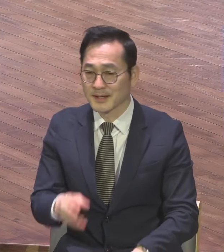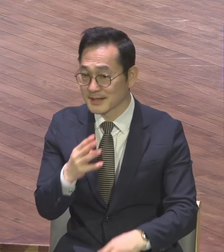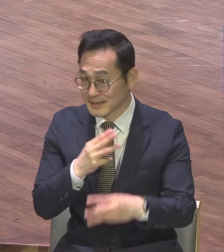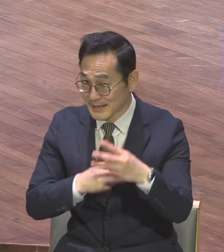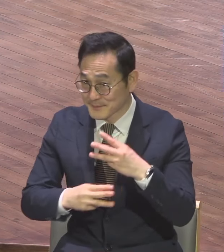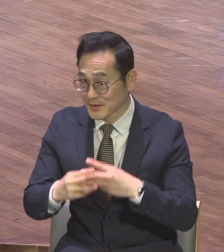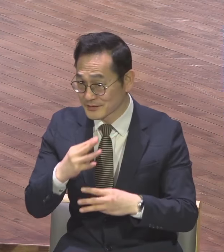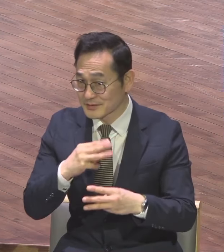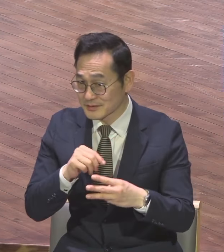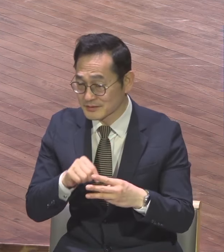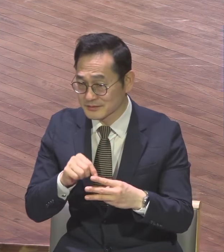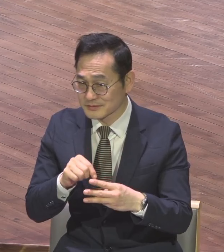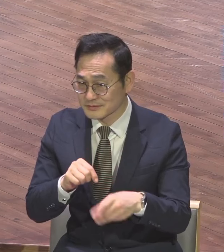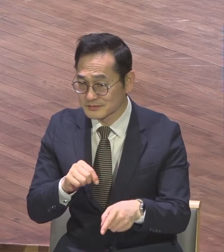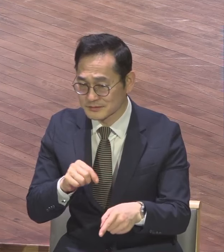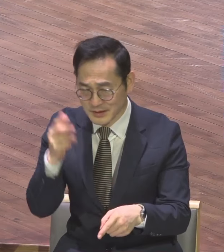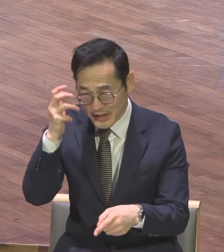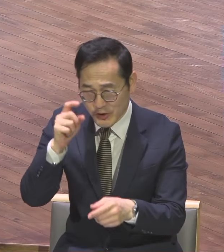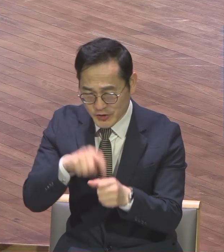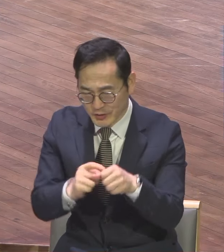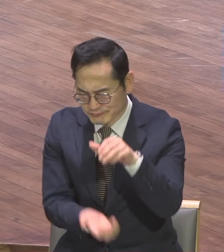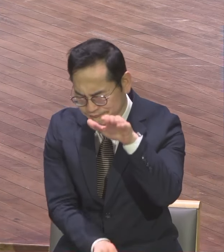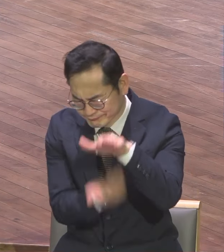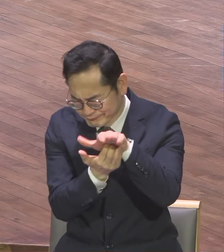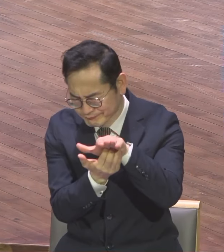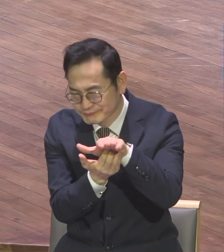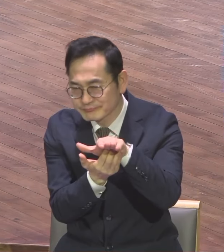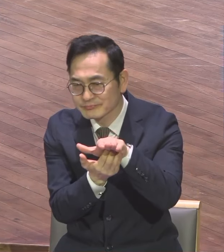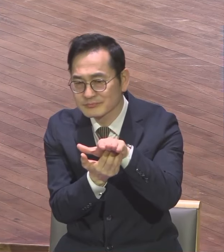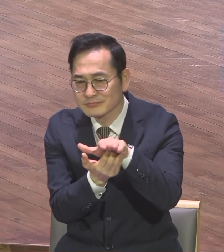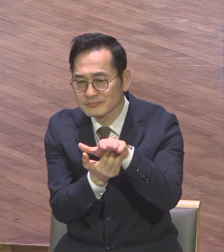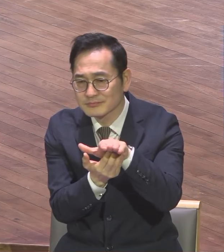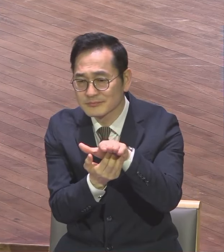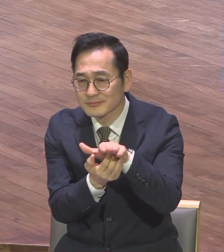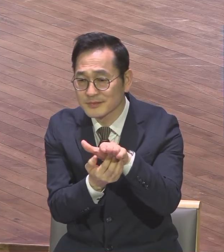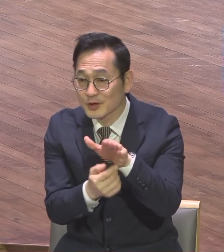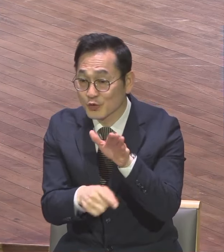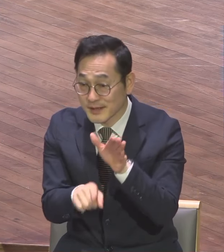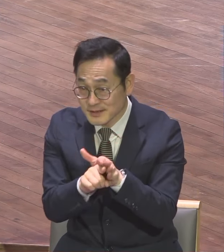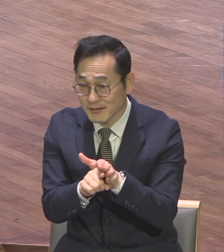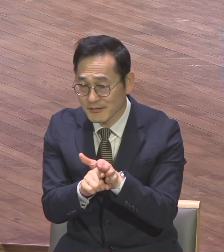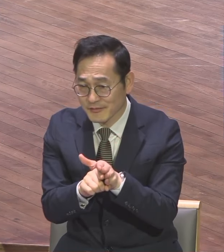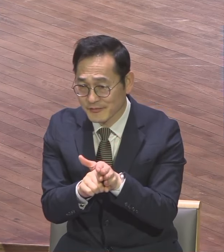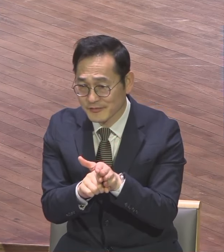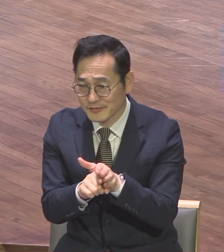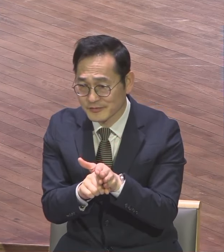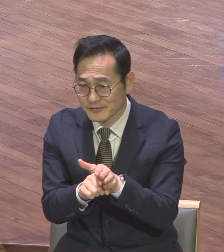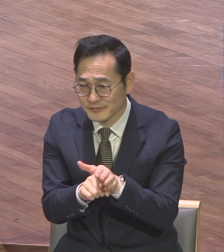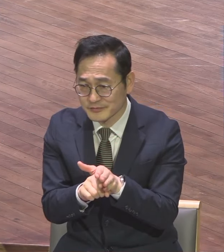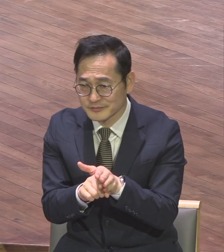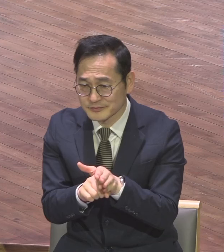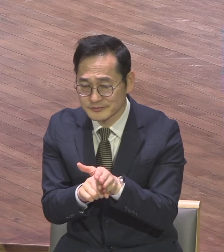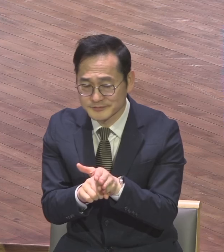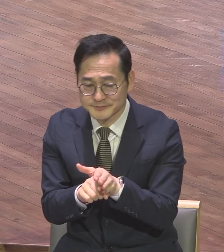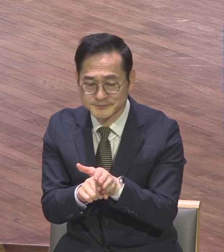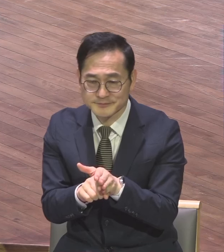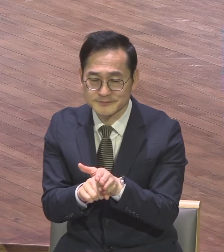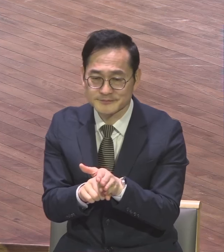영적 상태를 영적 서밋으로 최고의 정상으로 세우기